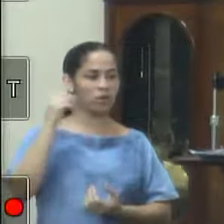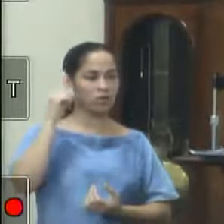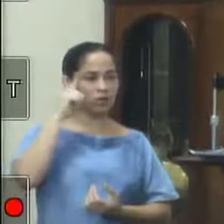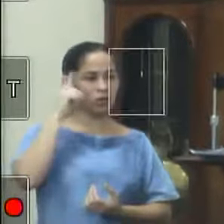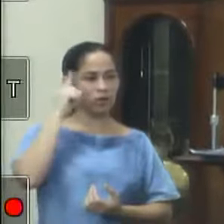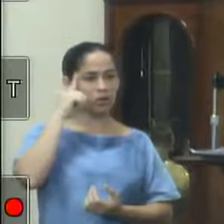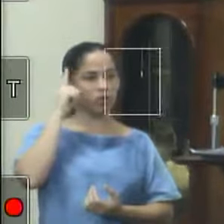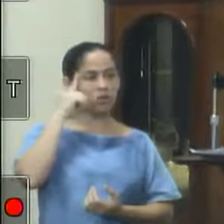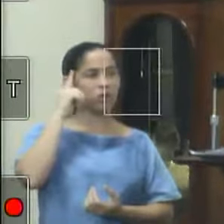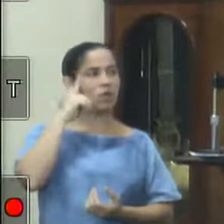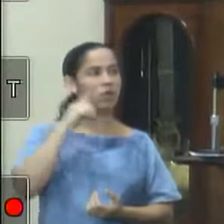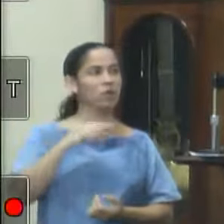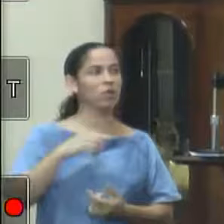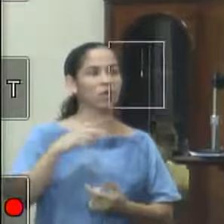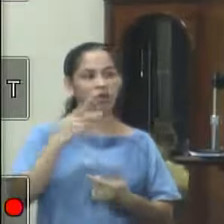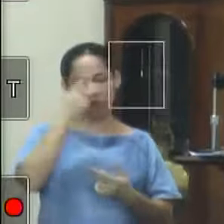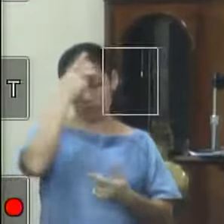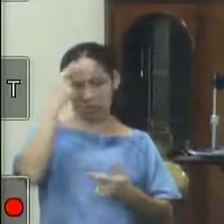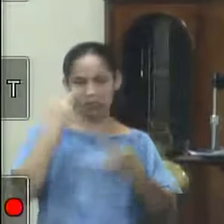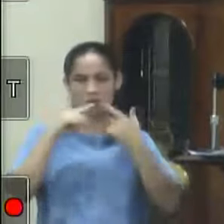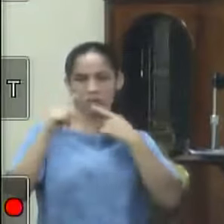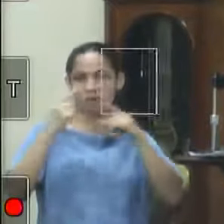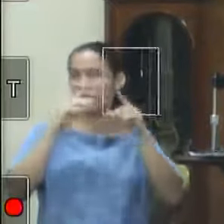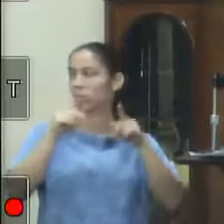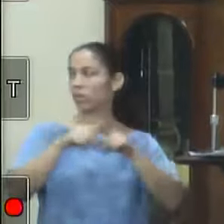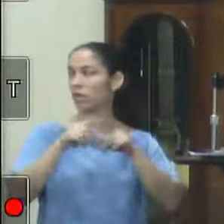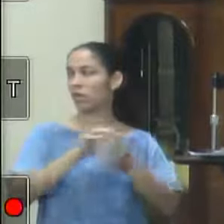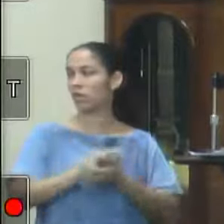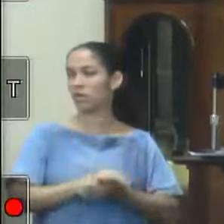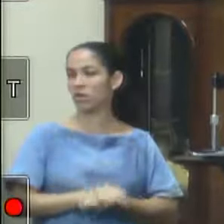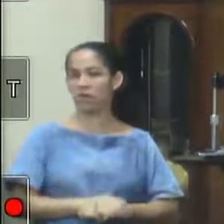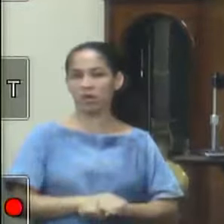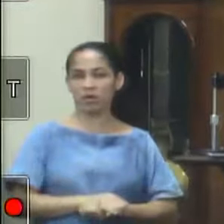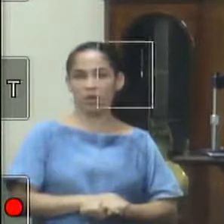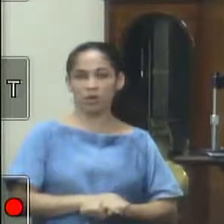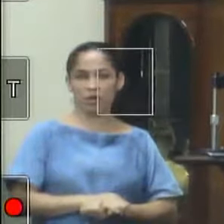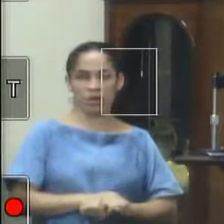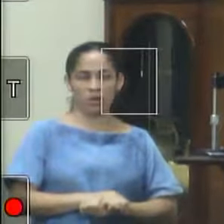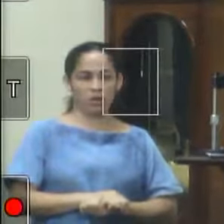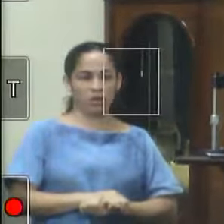pessoas reclamam comigo sobre aquele fogo. Então é uma coisa que tem que acabar também.